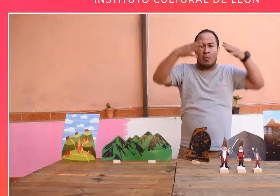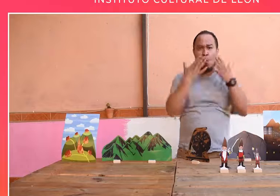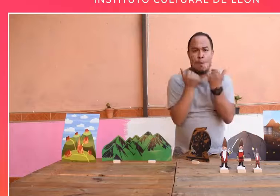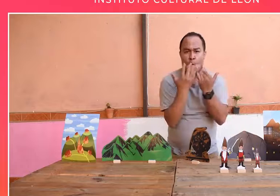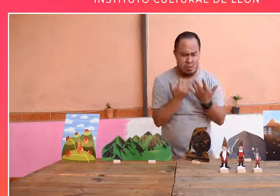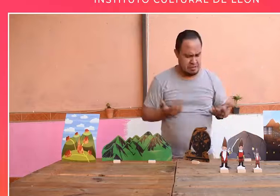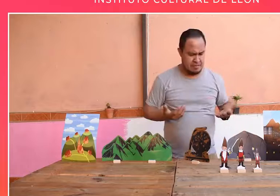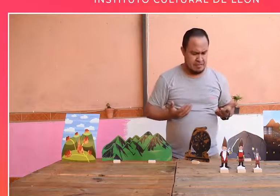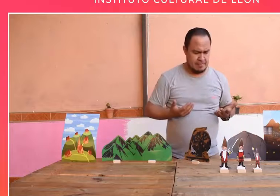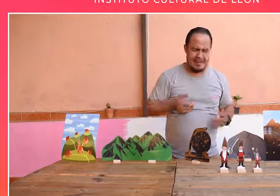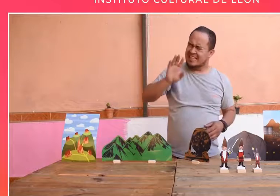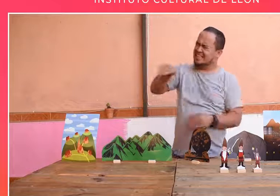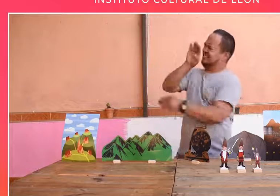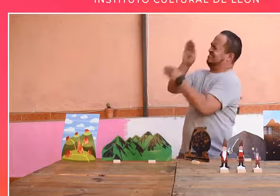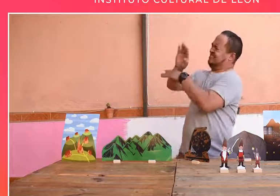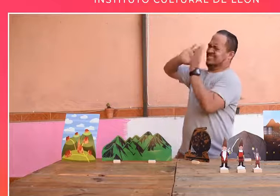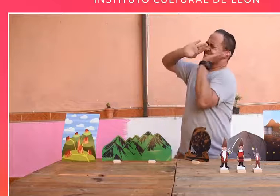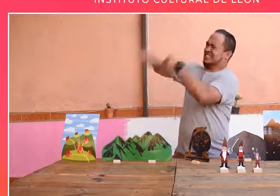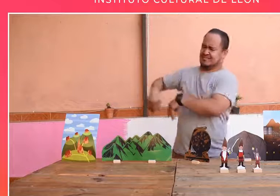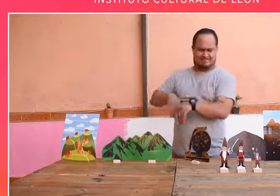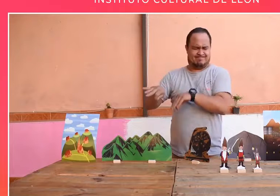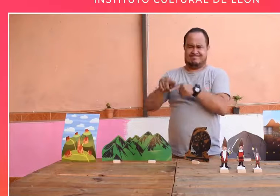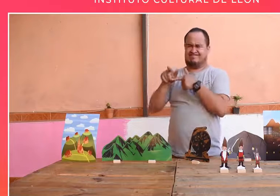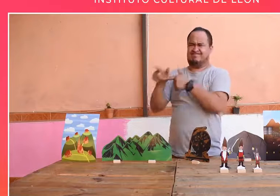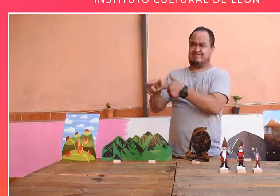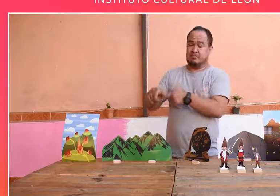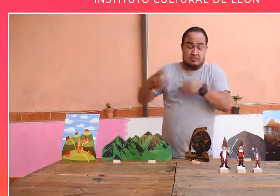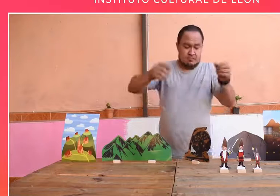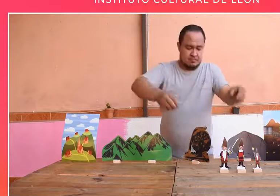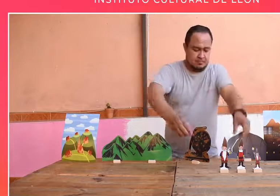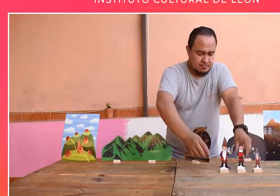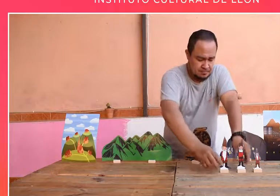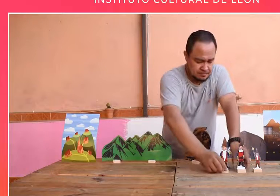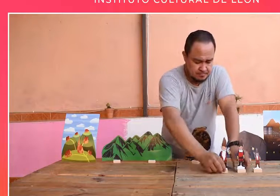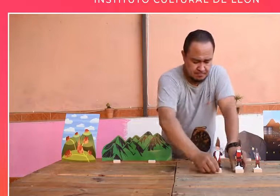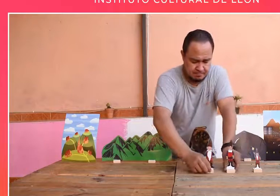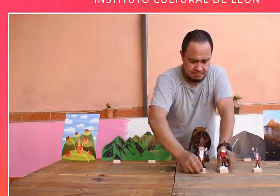Comenzaron las lluvias y el sapo nunca bajó del vaso.